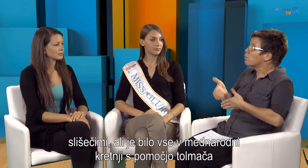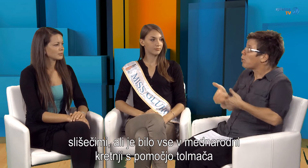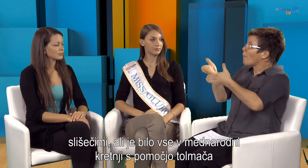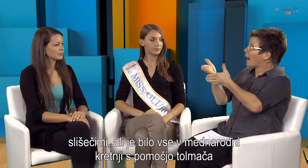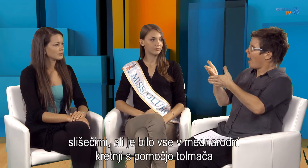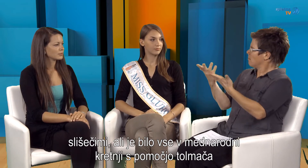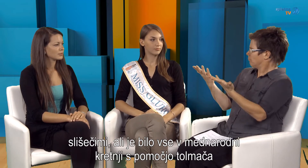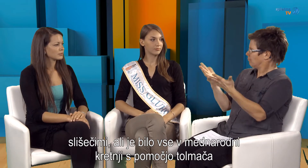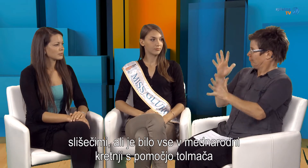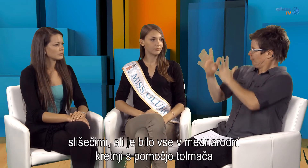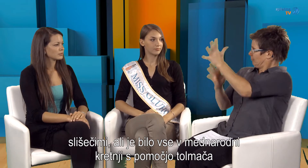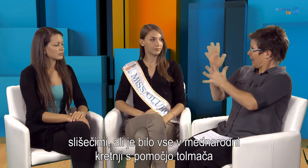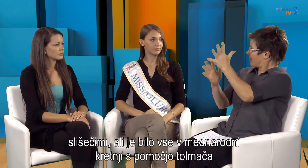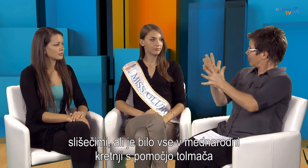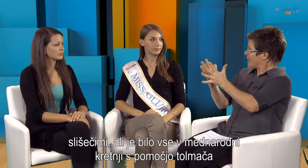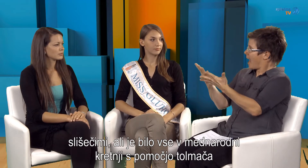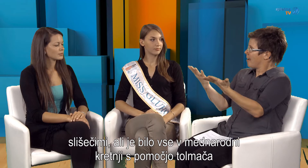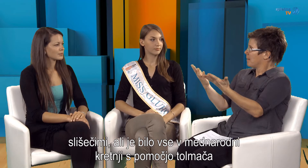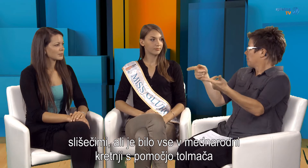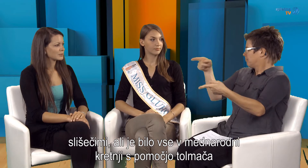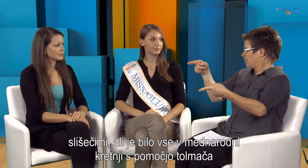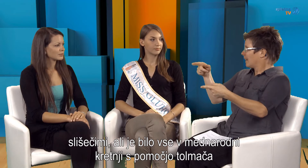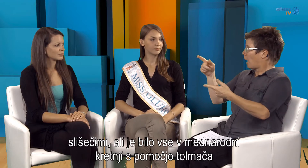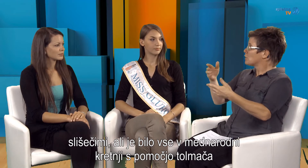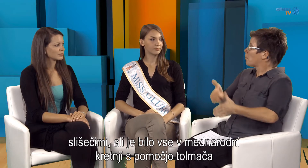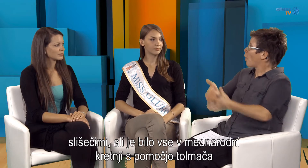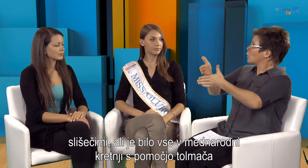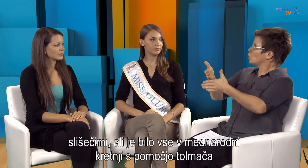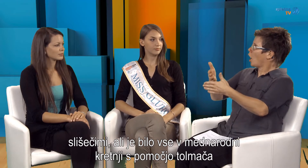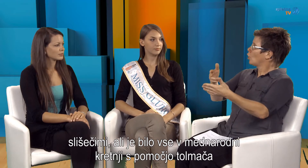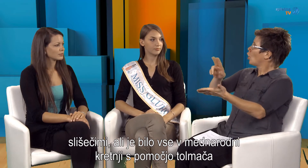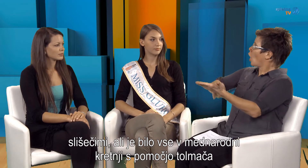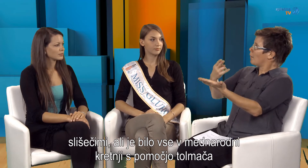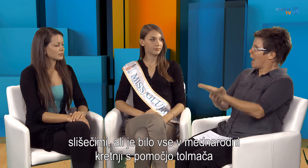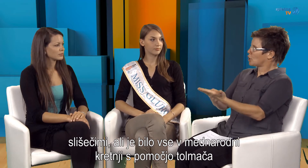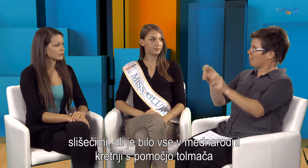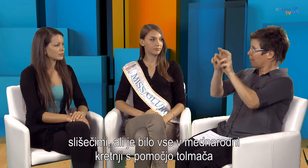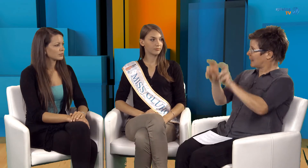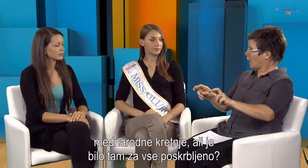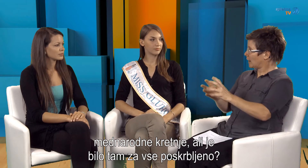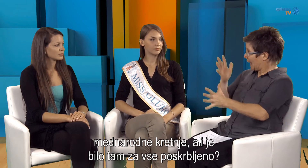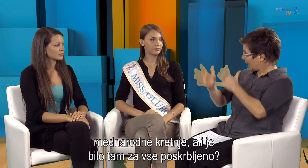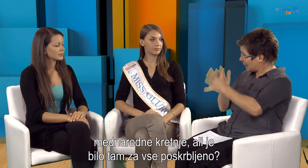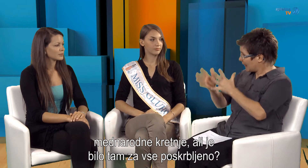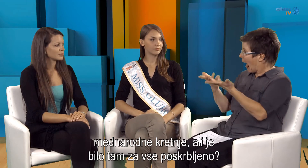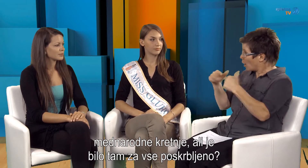pa bagan, krat ti je, ta, pa bo ti je, to je baša, bet narati, krat ti je, lepo